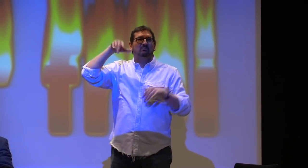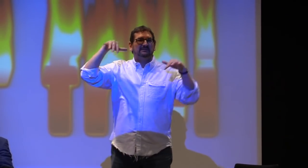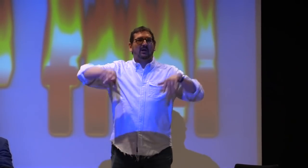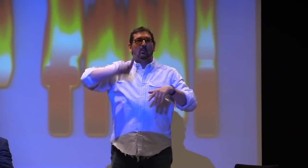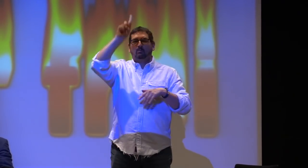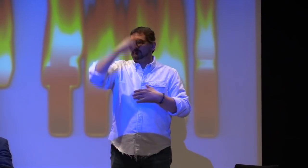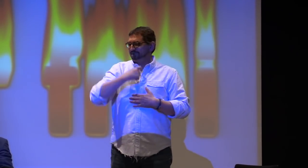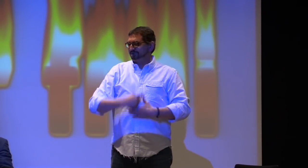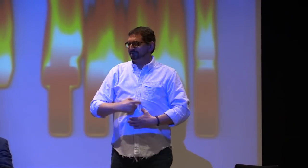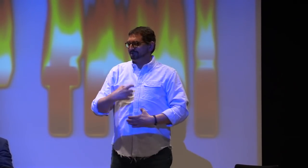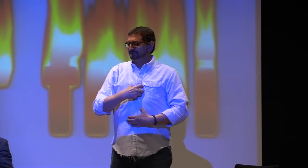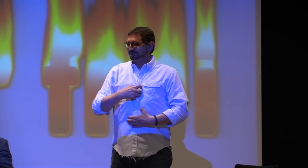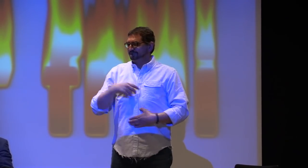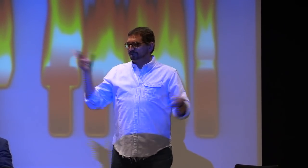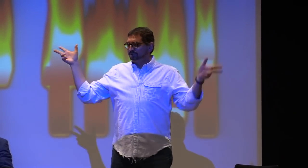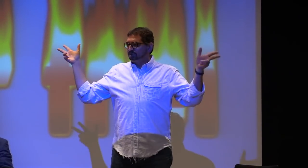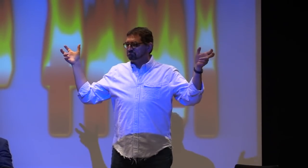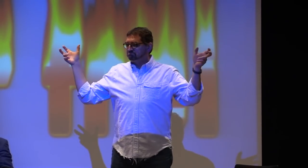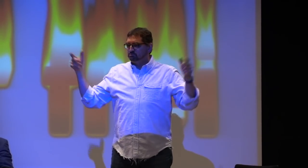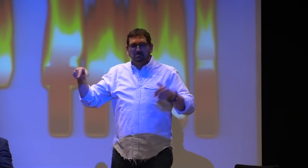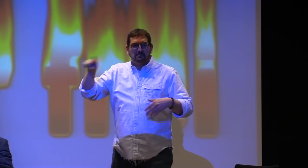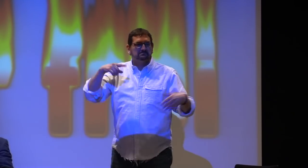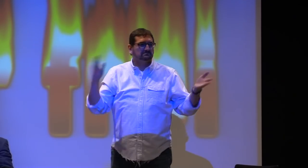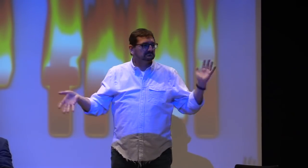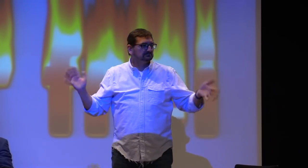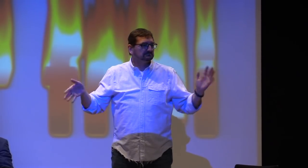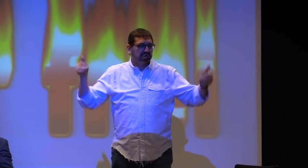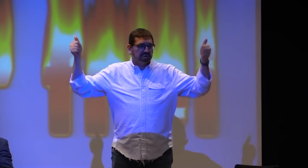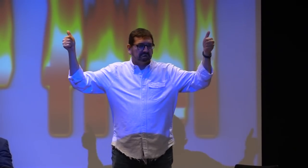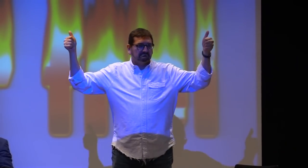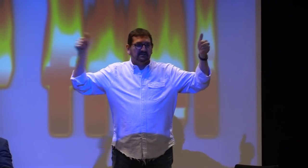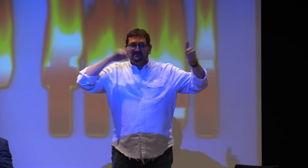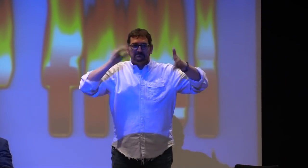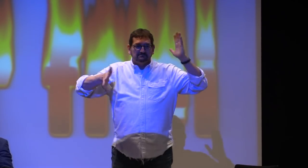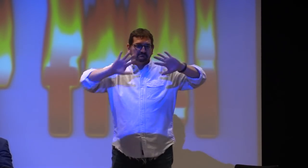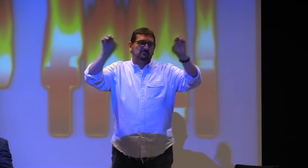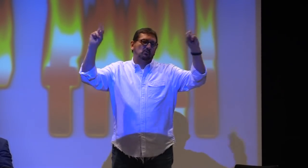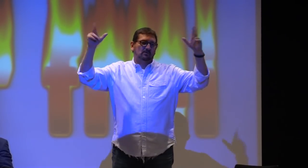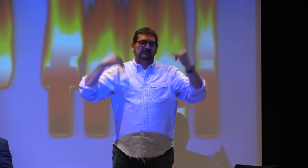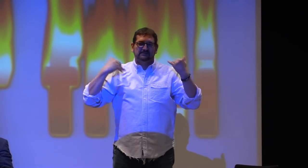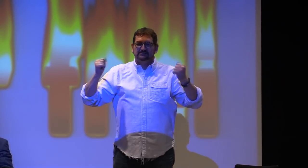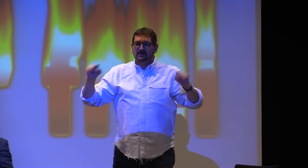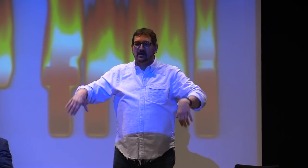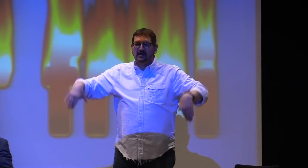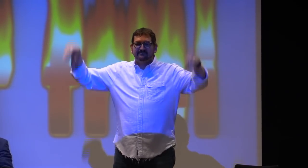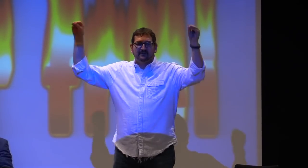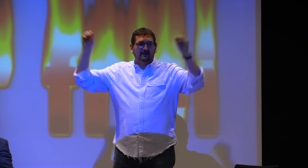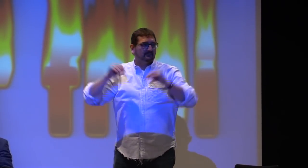die Induktionsschleife benötigen? Wir hätten Mikrofonanlagen da, sehe aber, da rührt sich nichts.